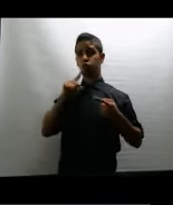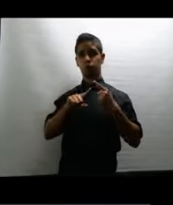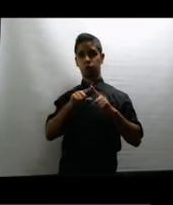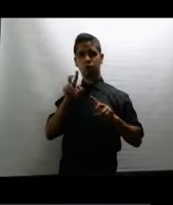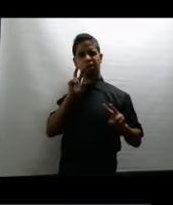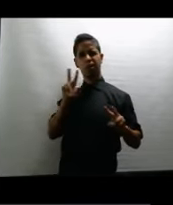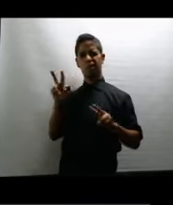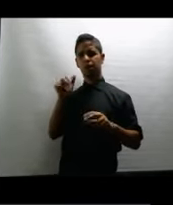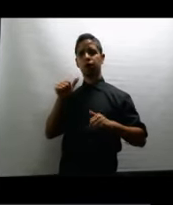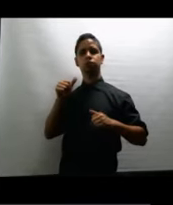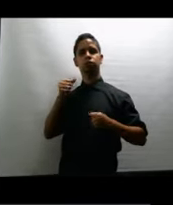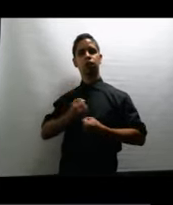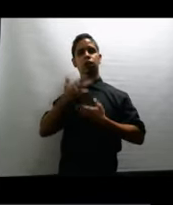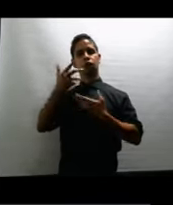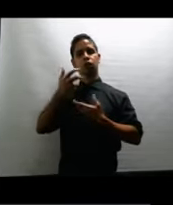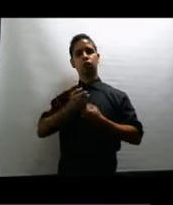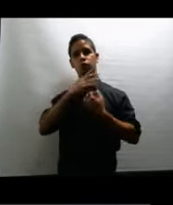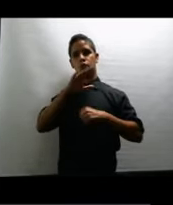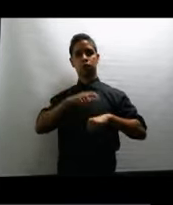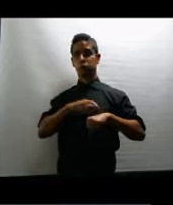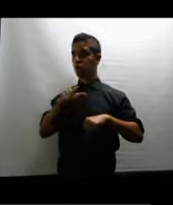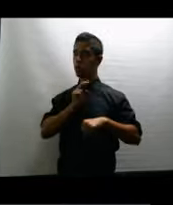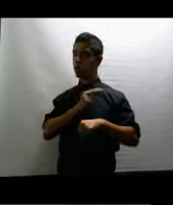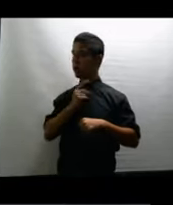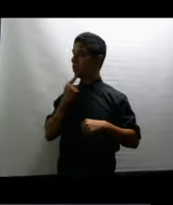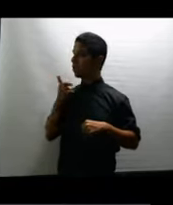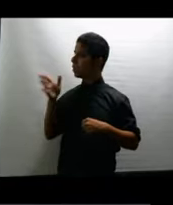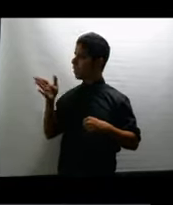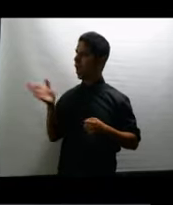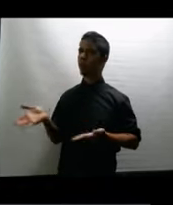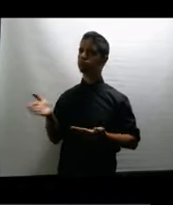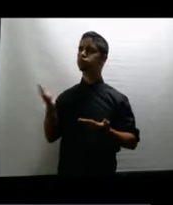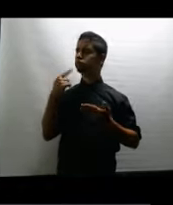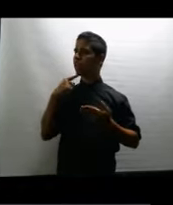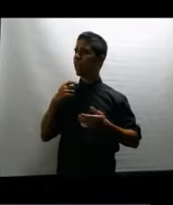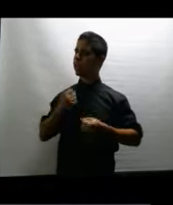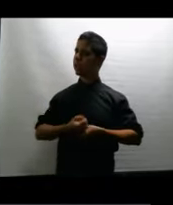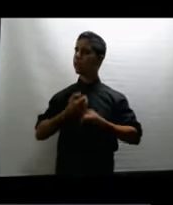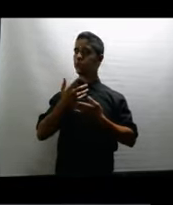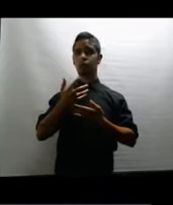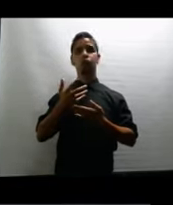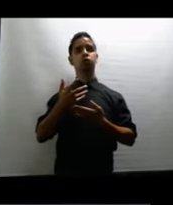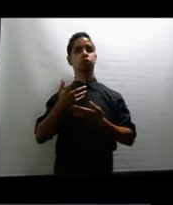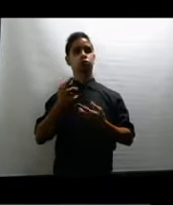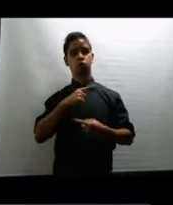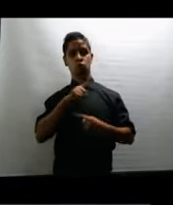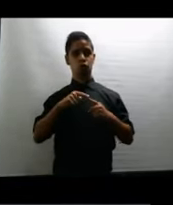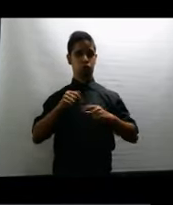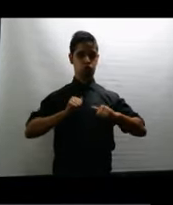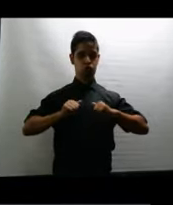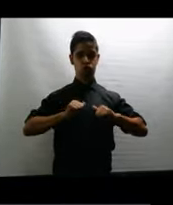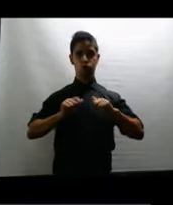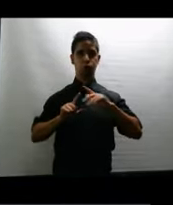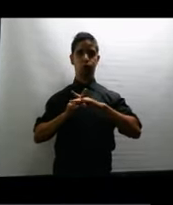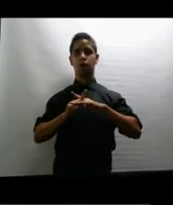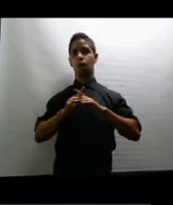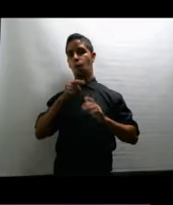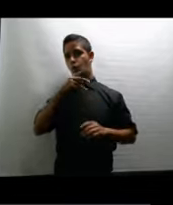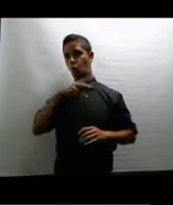cantando decíamos, pero Nancy, tienes que cantar. Entonces, de momento, ya una vez viene el espectáculo de Mujer